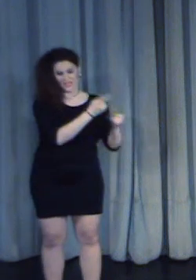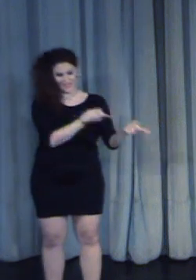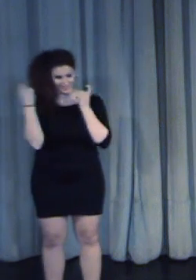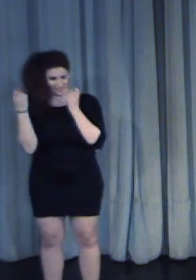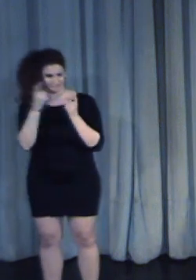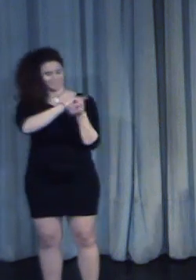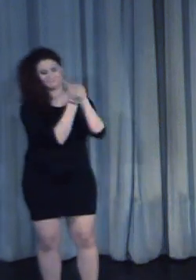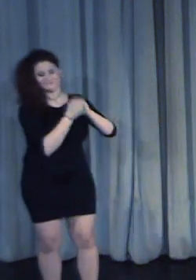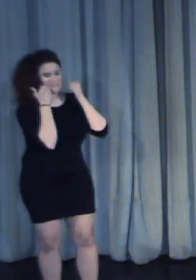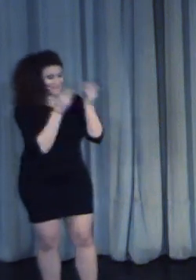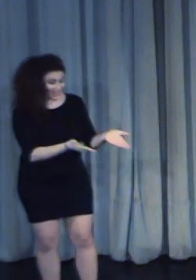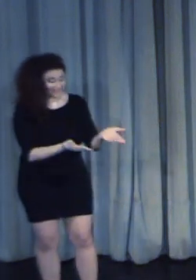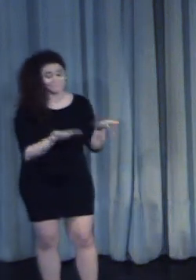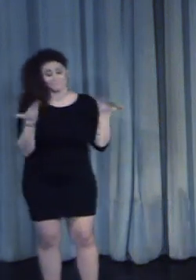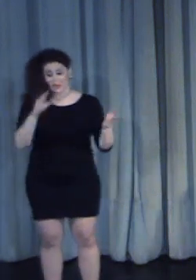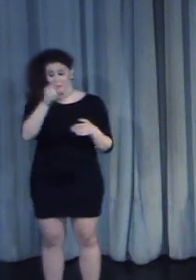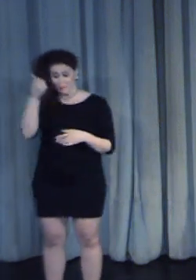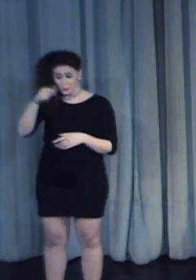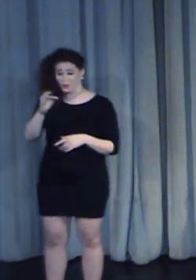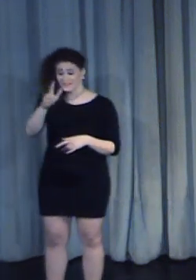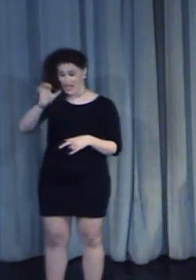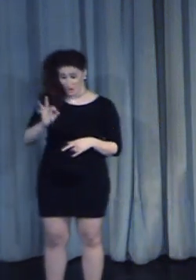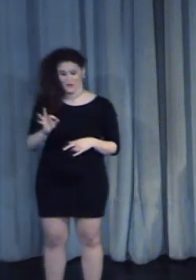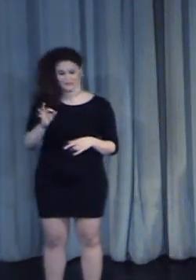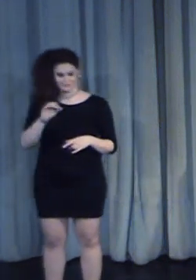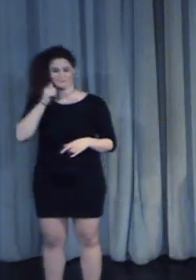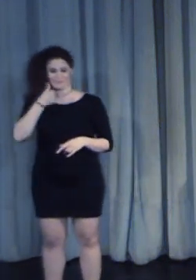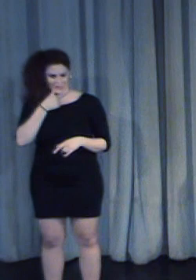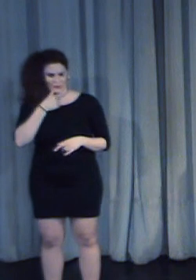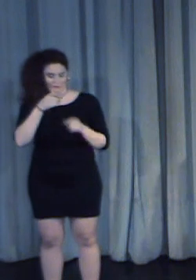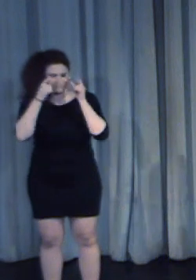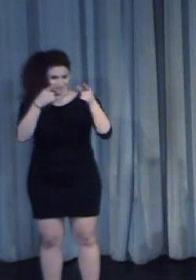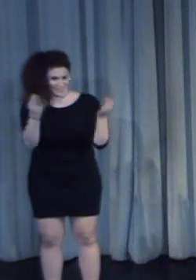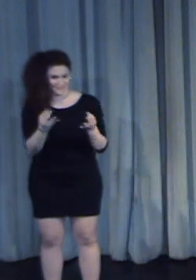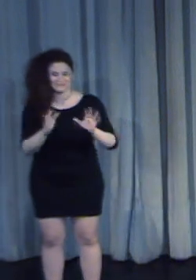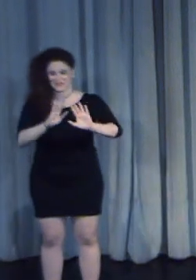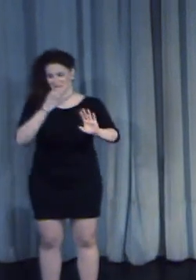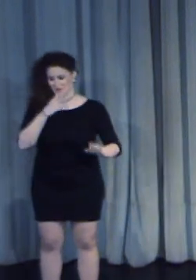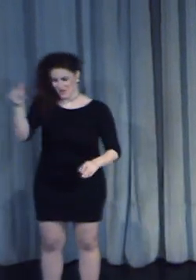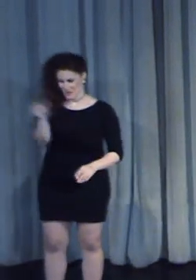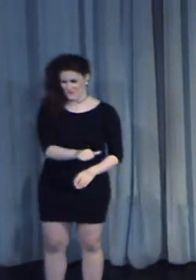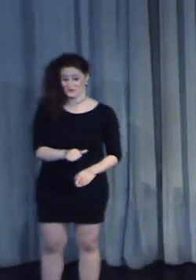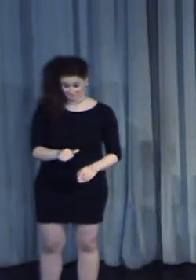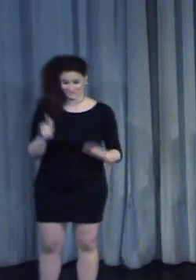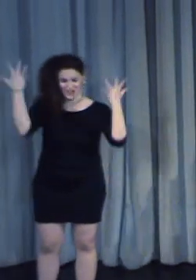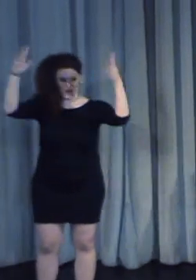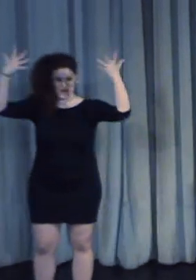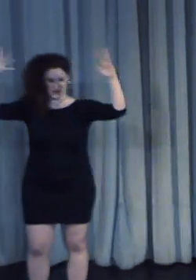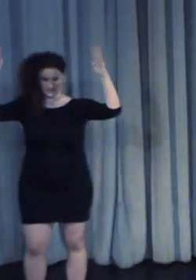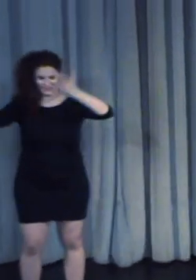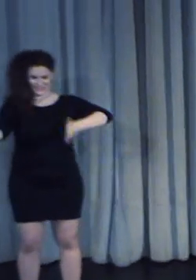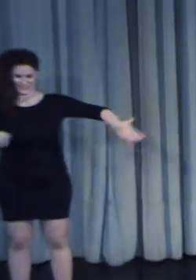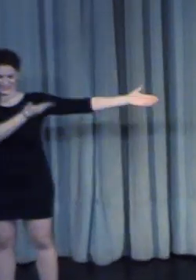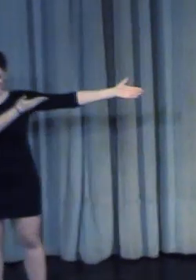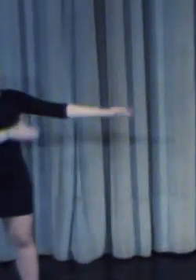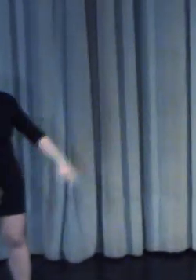el brujo Tilar tendrá que descubrir el secreto. Bueno, mejor lo vemos, ¿eh? Un aplauso